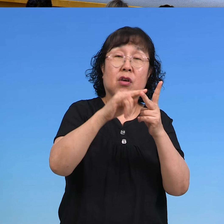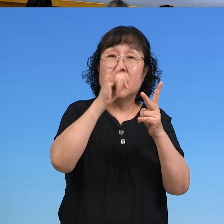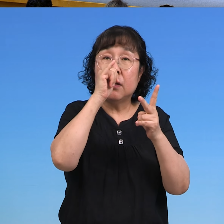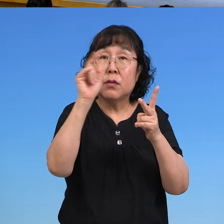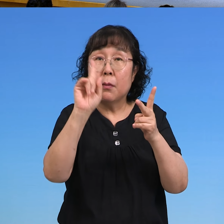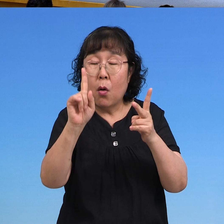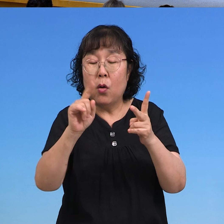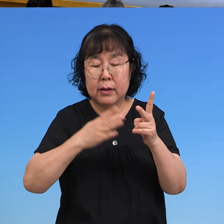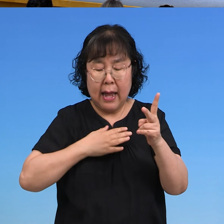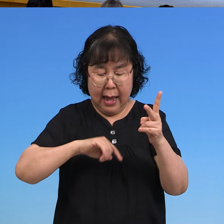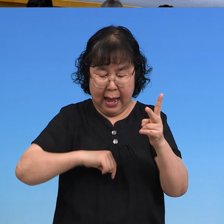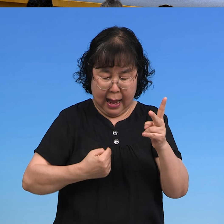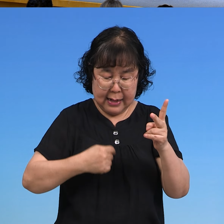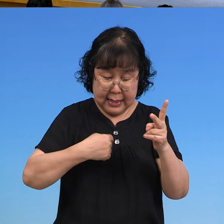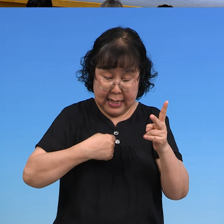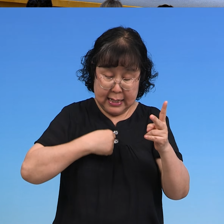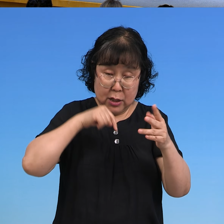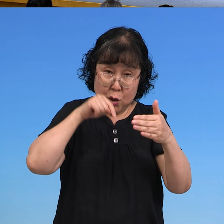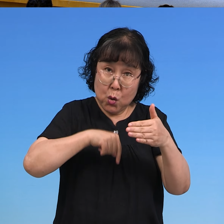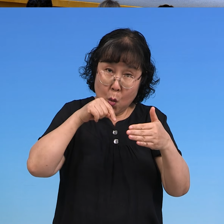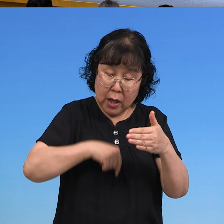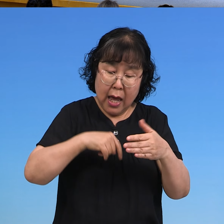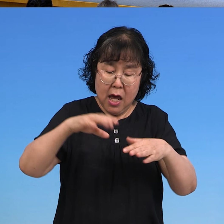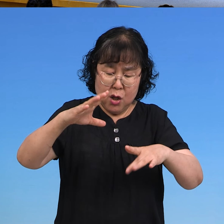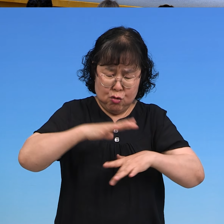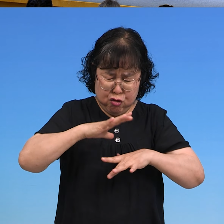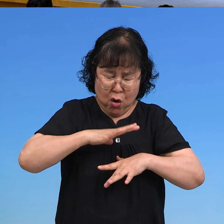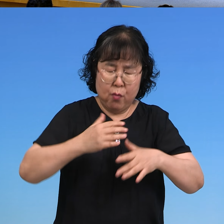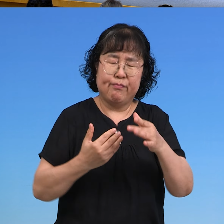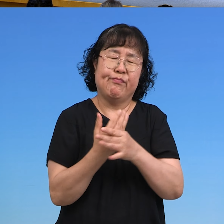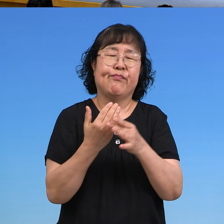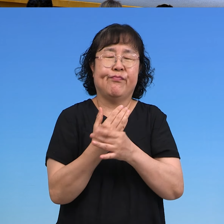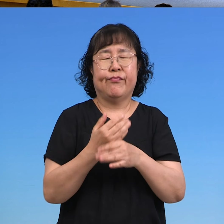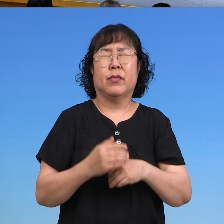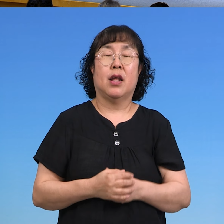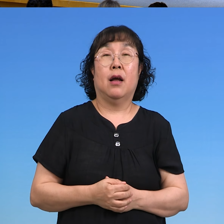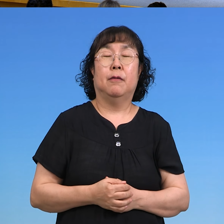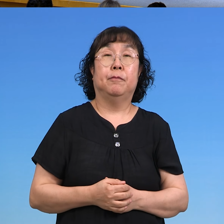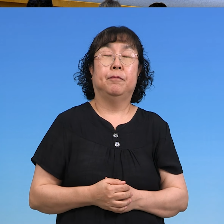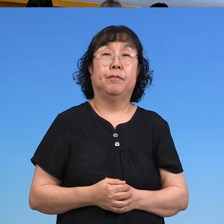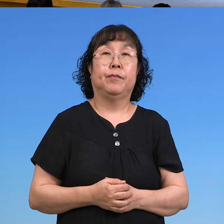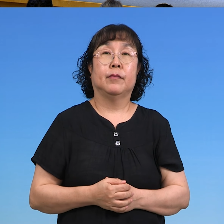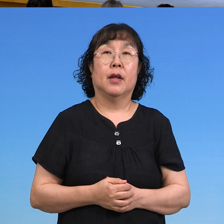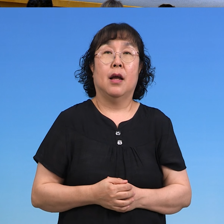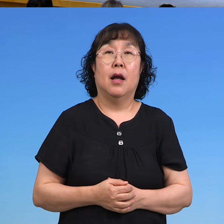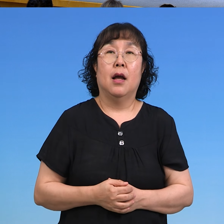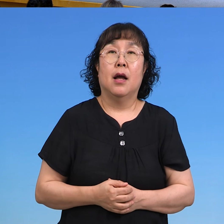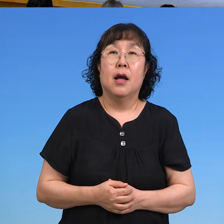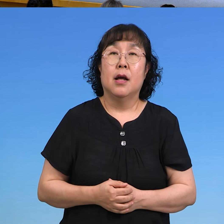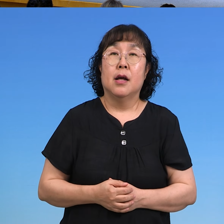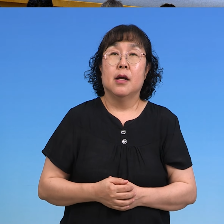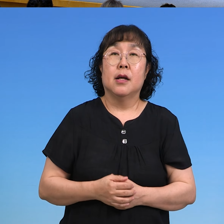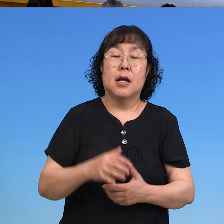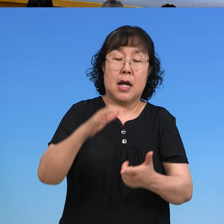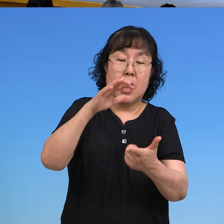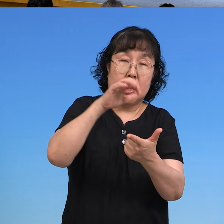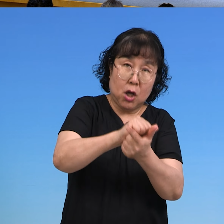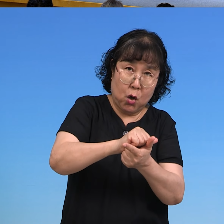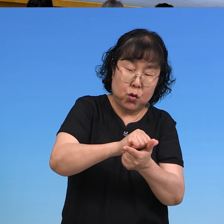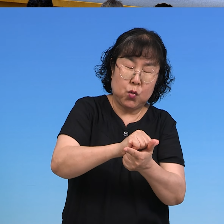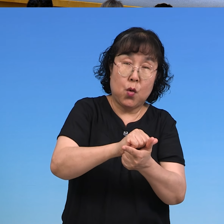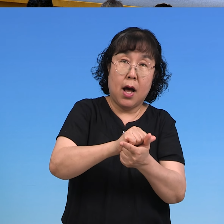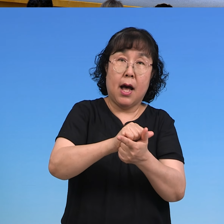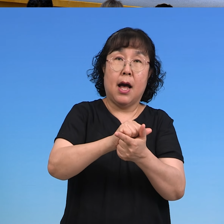두려움입니다. 두려움. 지금 여호수아 1장에서 강하고 담대하라라는 명령 또 권면이 무려 네